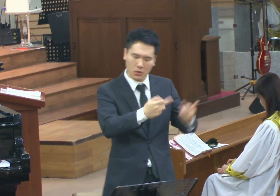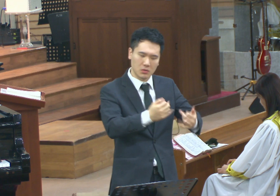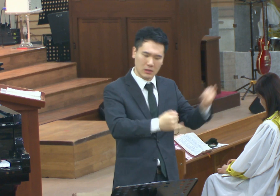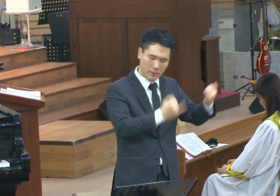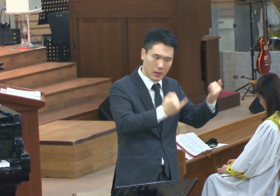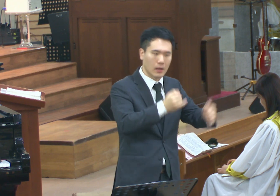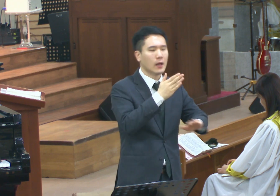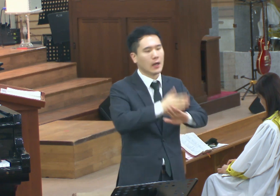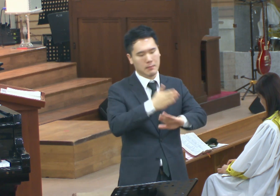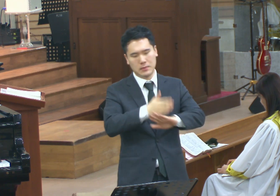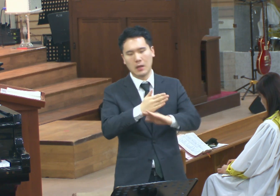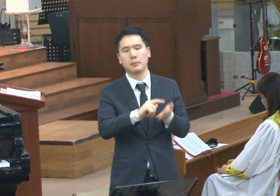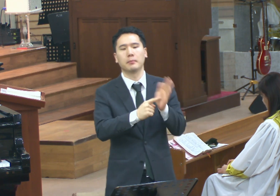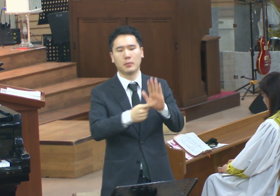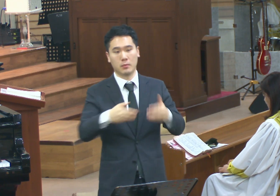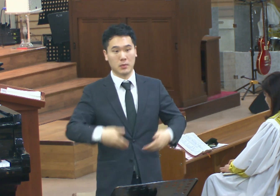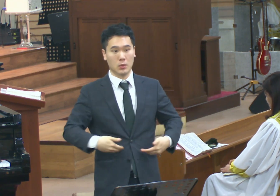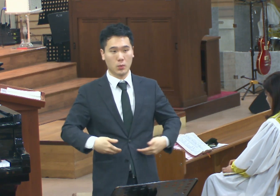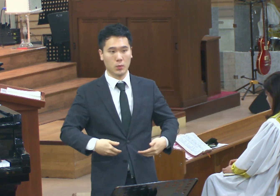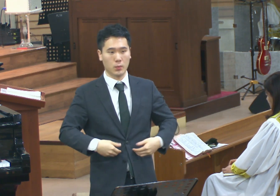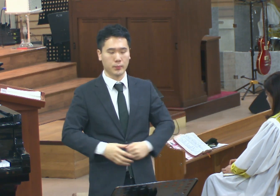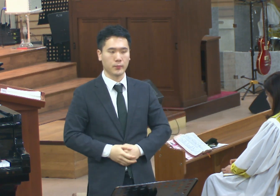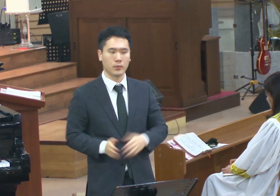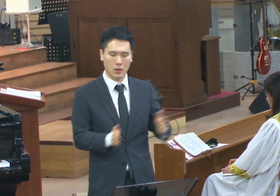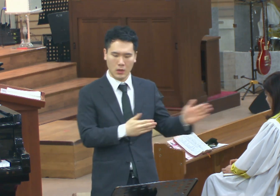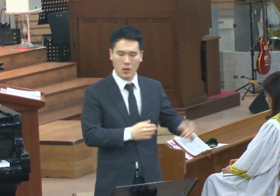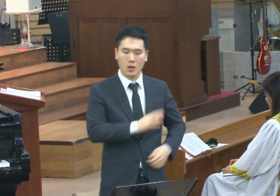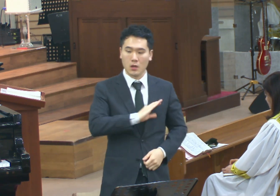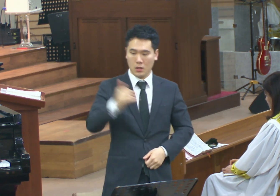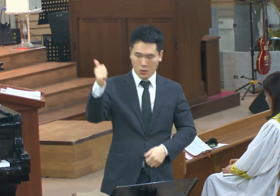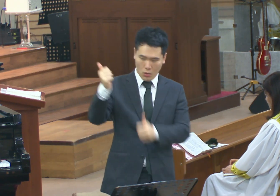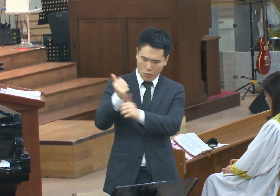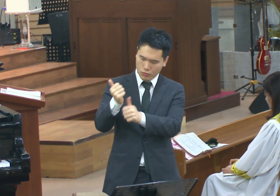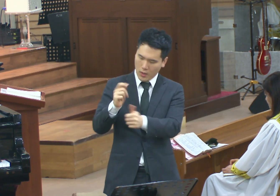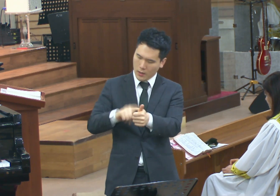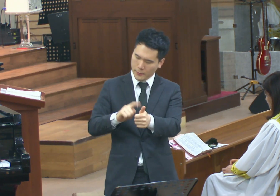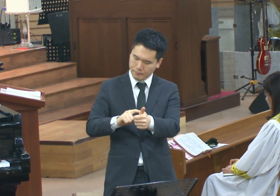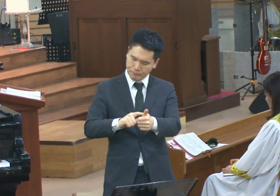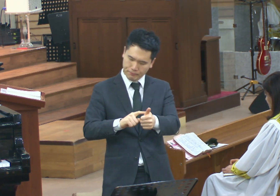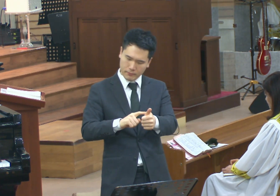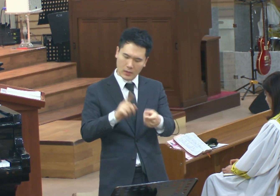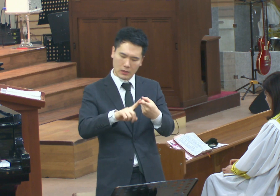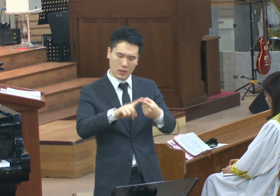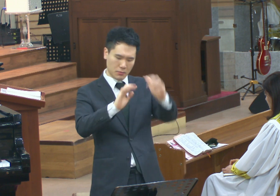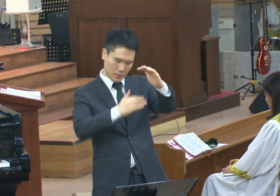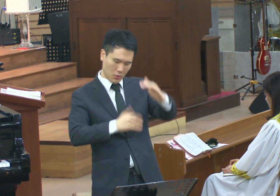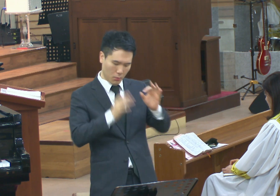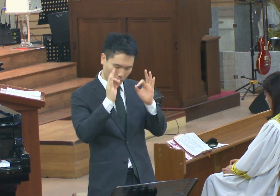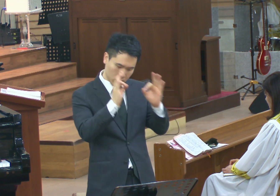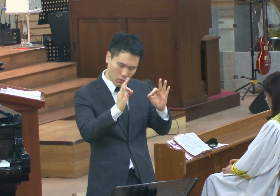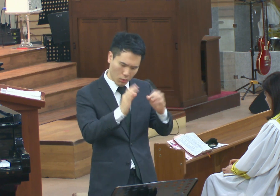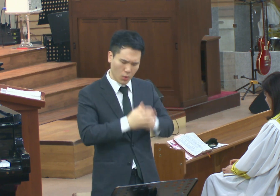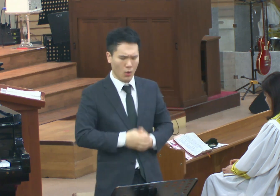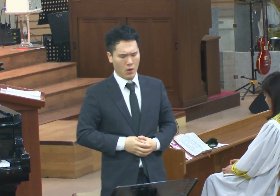여호수아는 참 칭찬하고 인정을 잘했는데 저는 여호수아를 쭉 보면서 어떻게 이렇게 칭찬을 잘할까 생각해